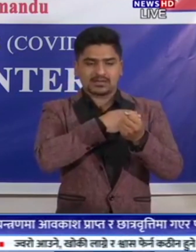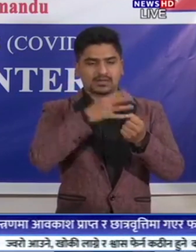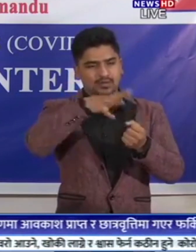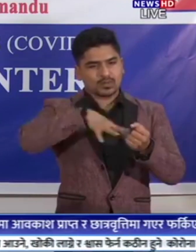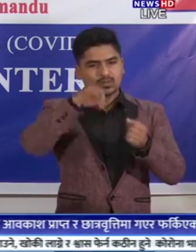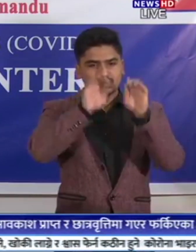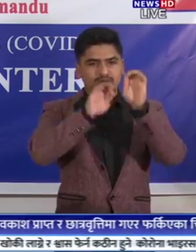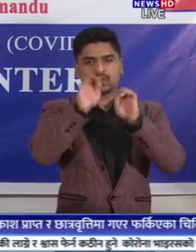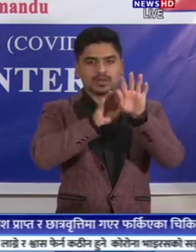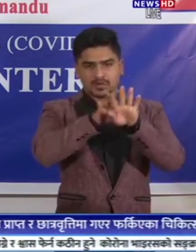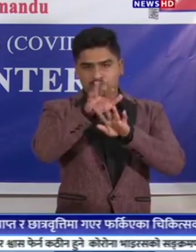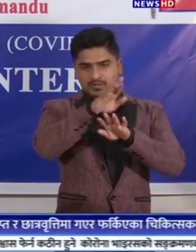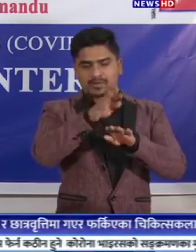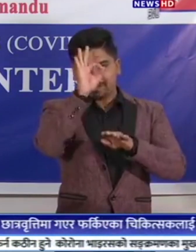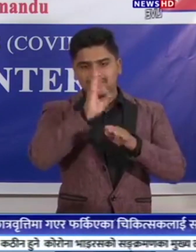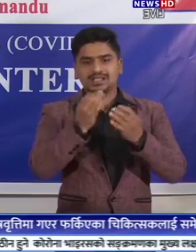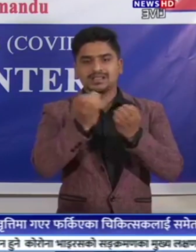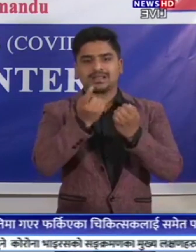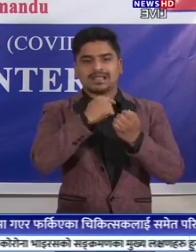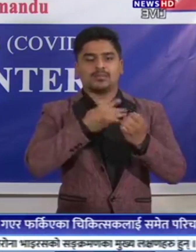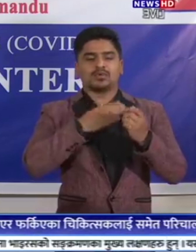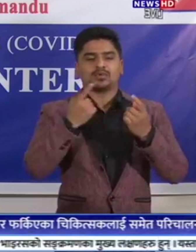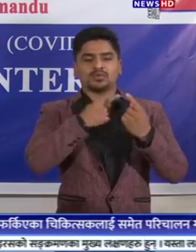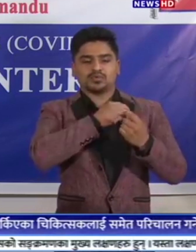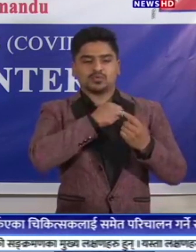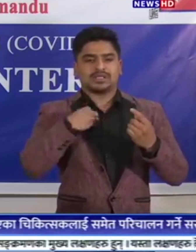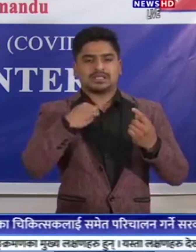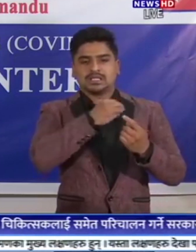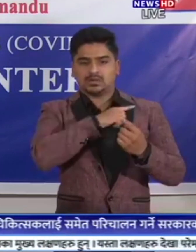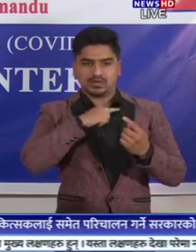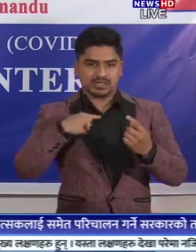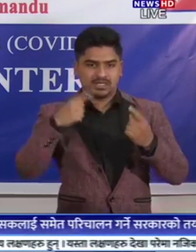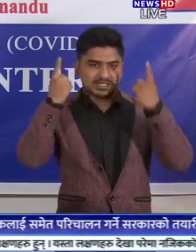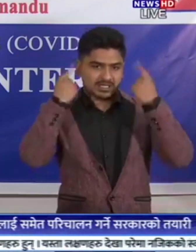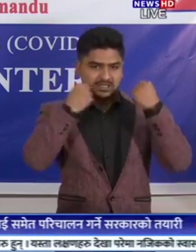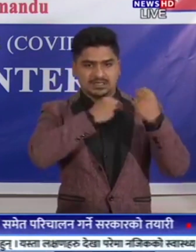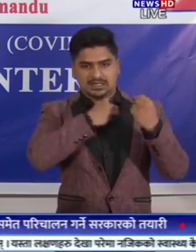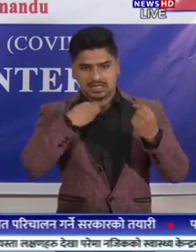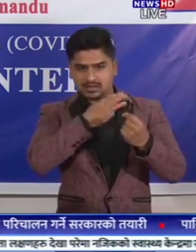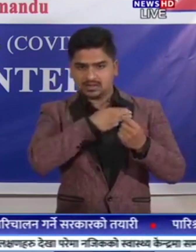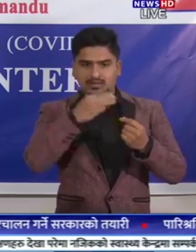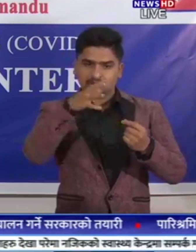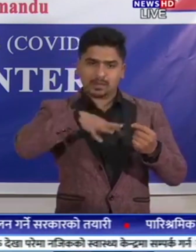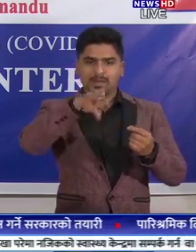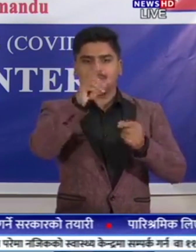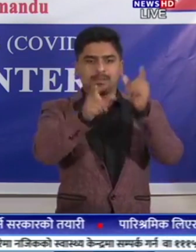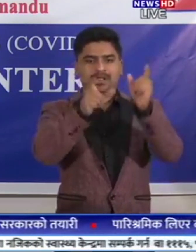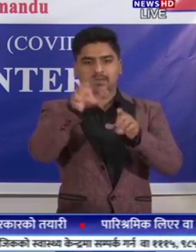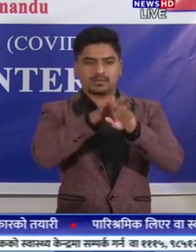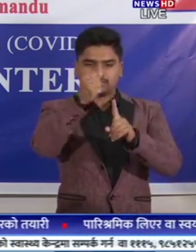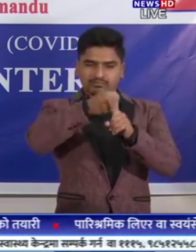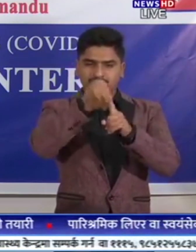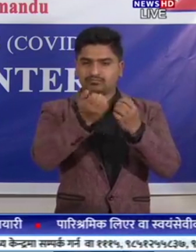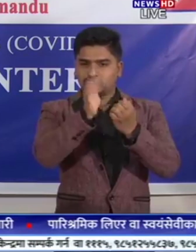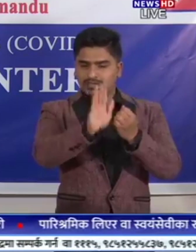सरोकारवाला हरू और अज़ा विशेश करी आमरो स्वास्ते करमी हरू चेकिस्टा करू नर्से जरू लगायत का बेक्ती हरू खटीनु भायको